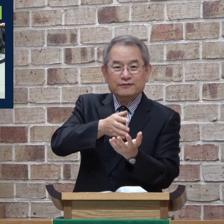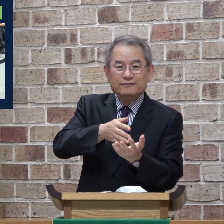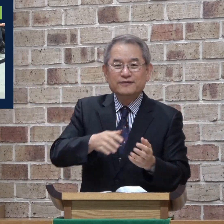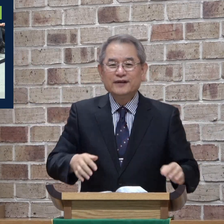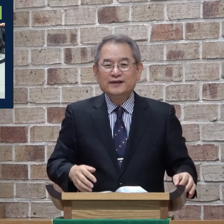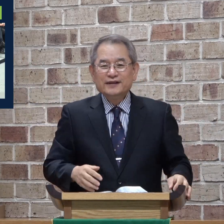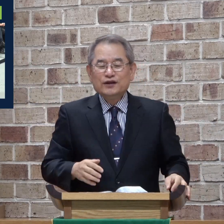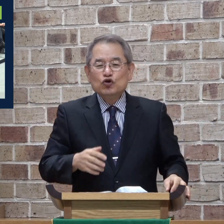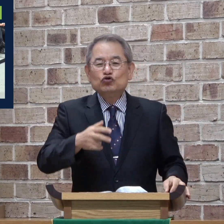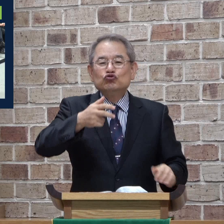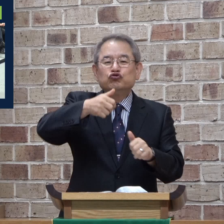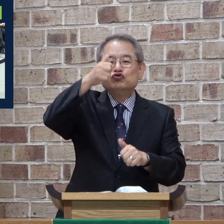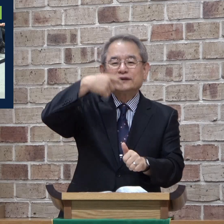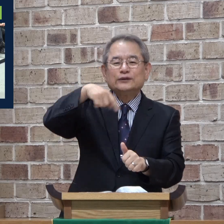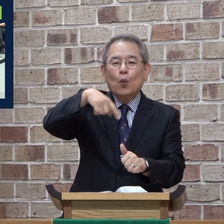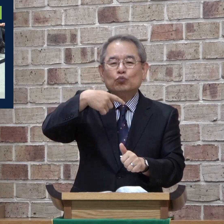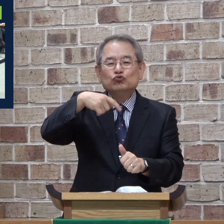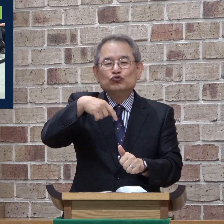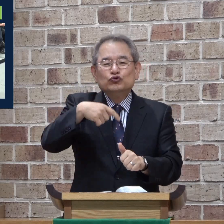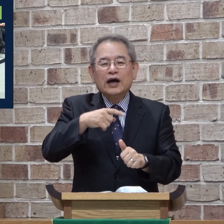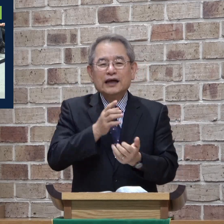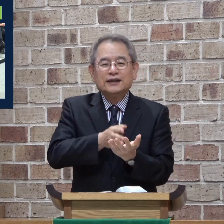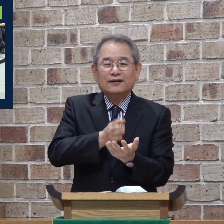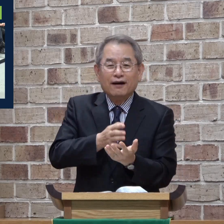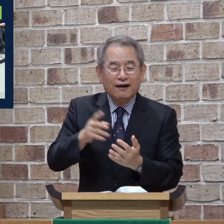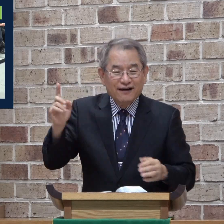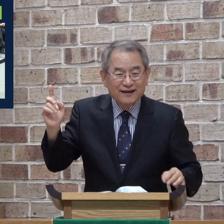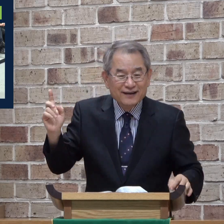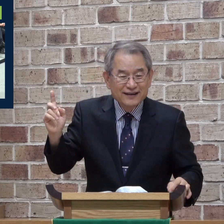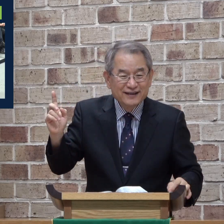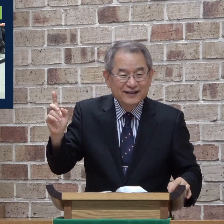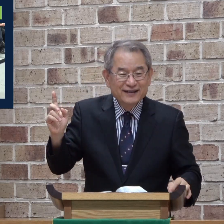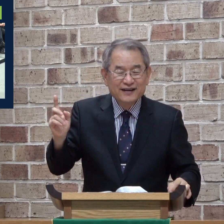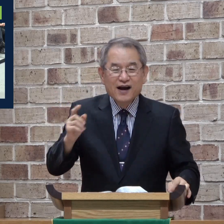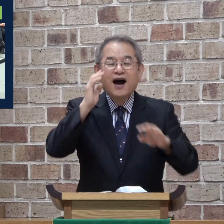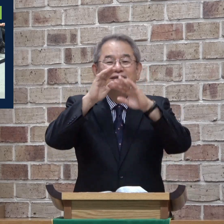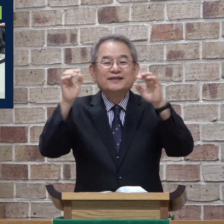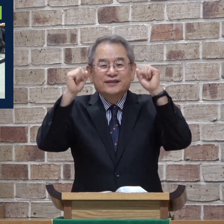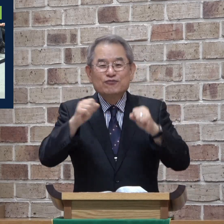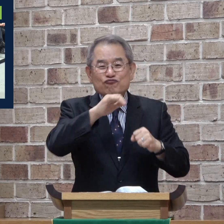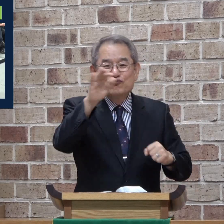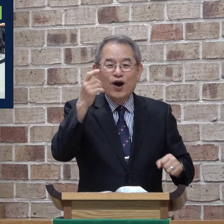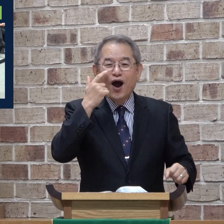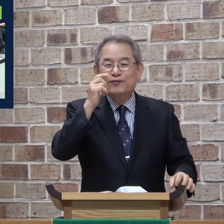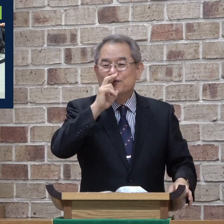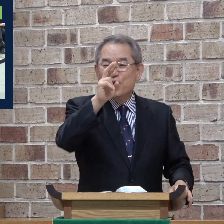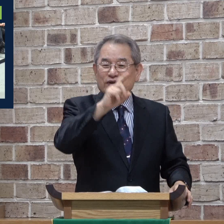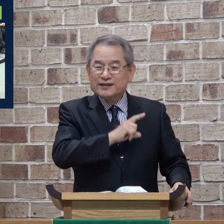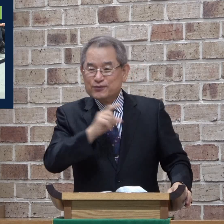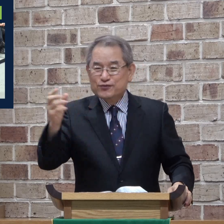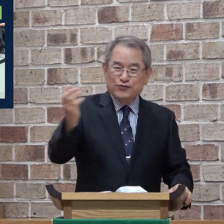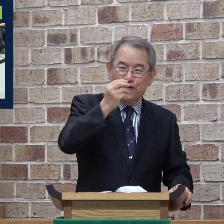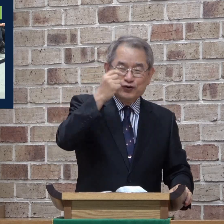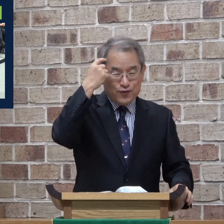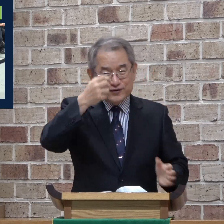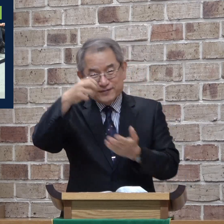찢어버렸습니다. 그리고는 그 자리에서 낭독한 것이 바로 주기도문이었습니다. 하늘에 계신 우리 아버지여 이름이 거룩히